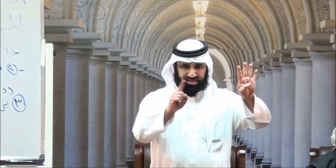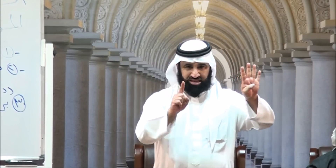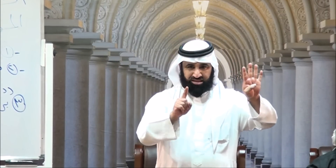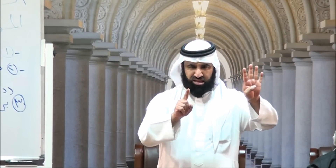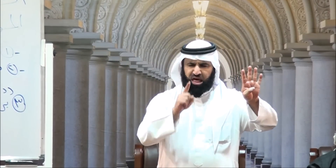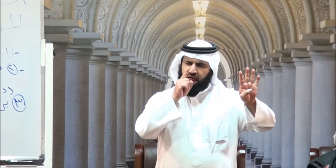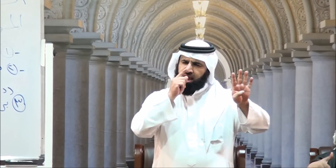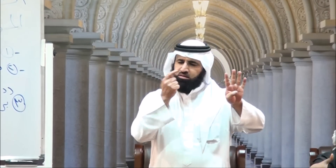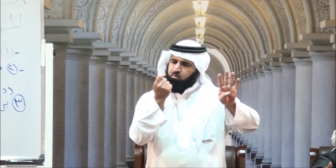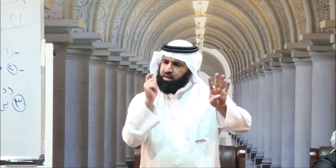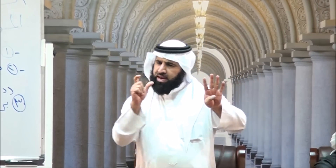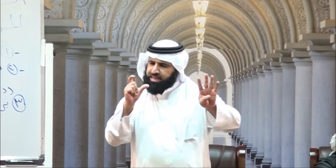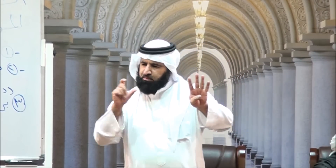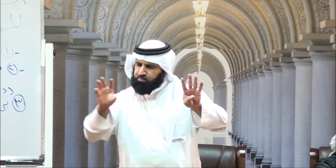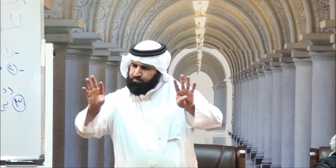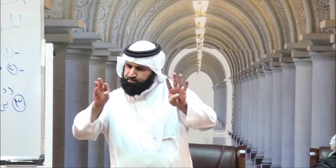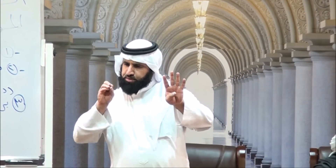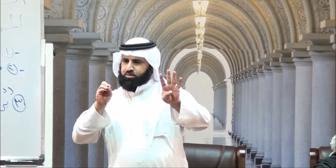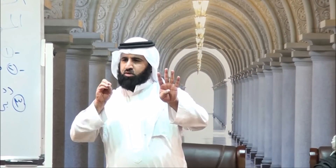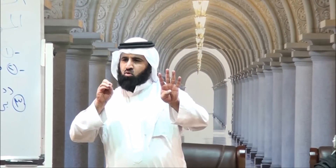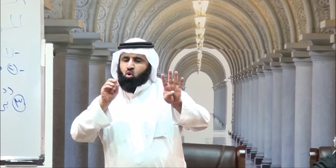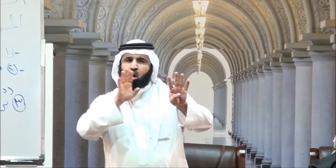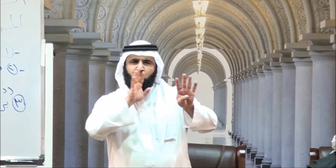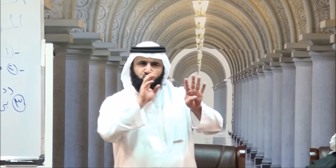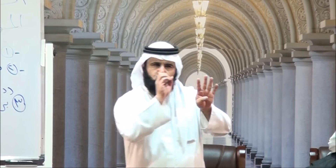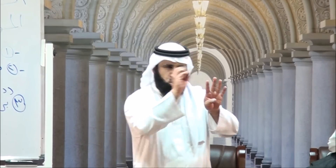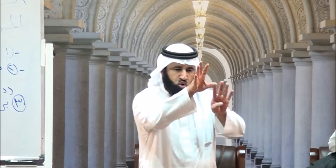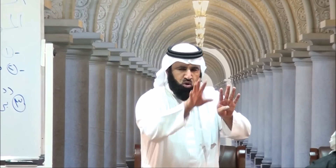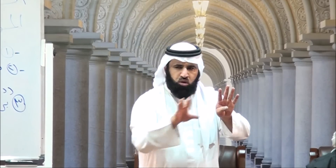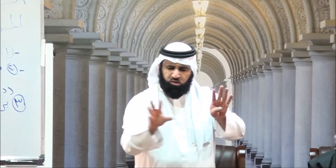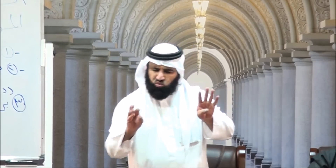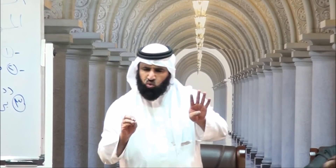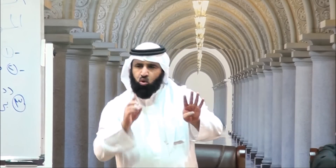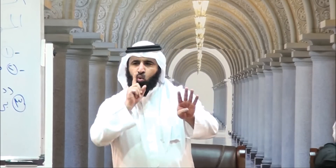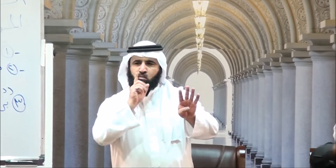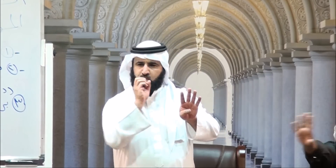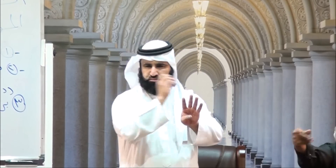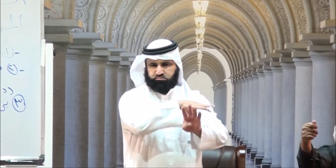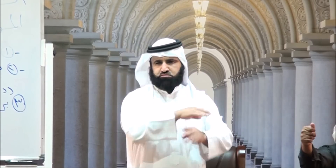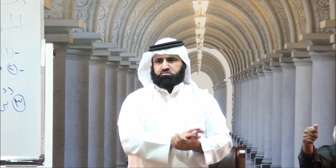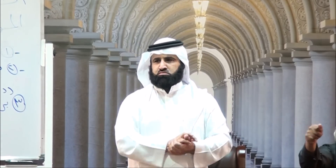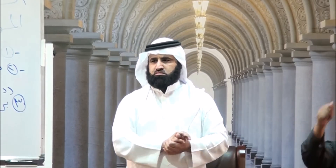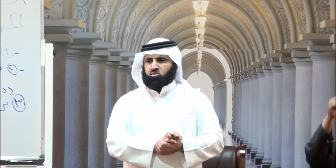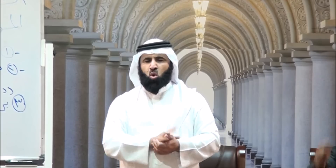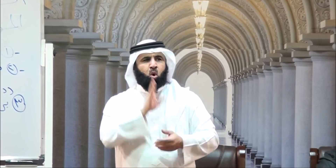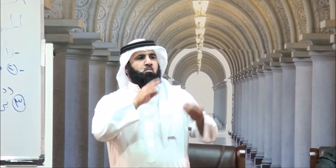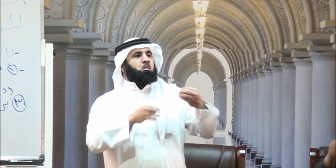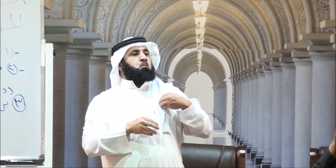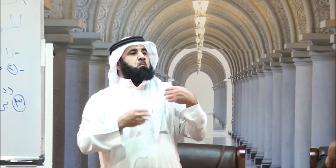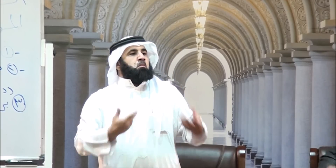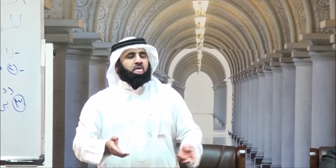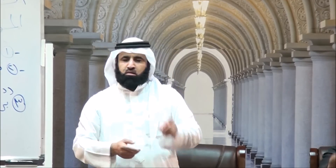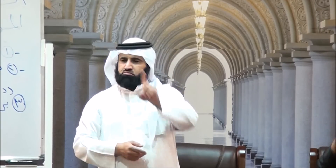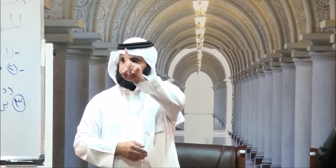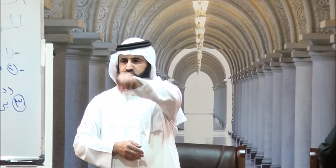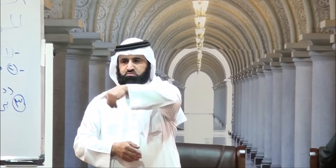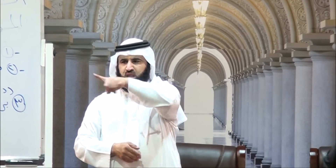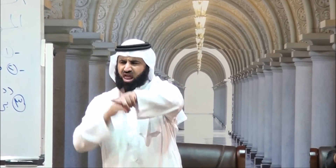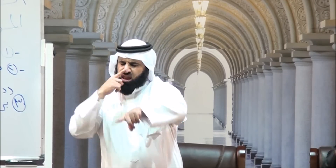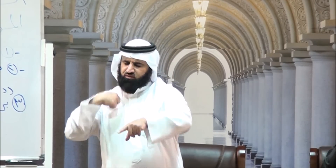من راتبه، شيء لأبوه وشيء لأمه. مو لازم هم يطلبونك، أنت